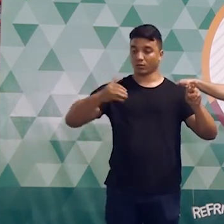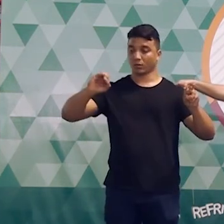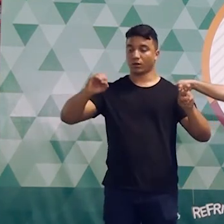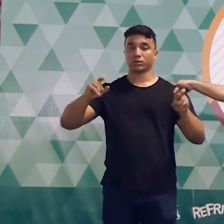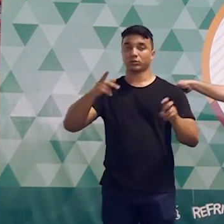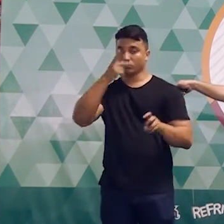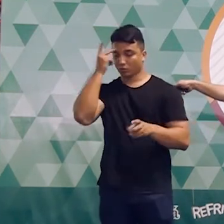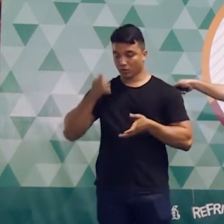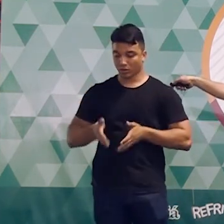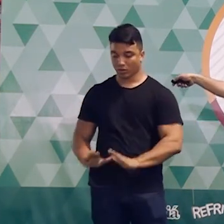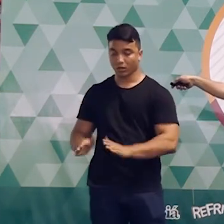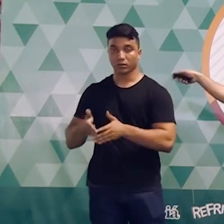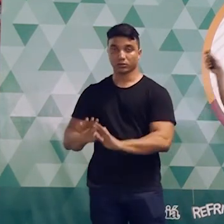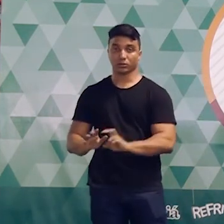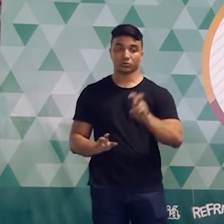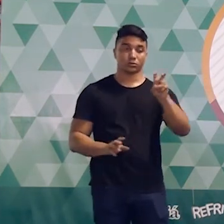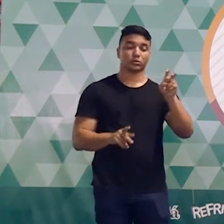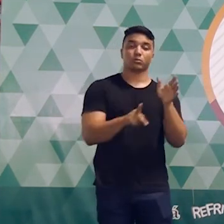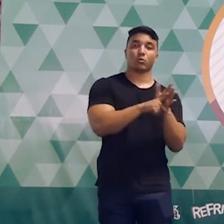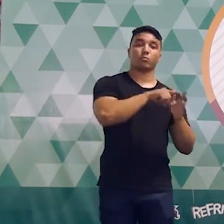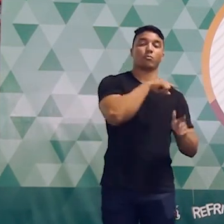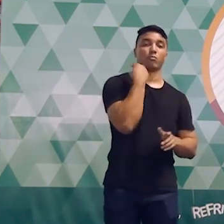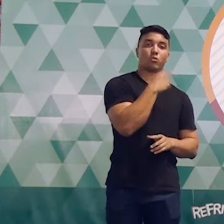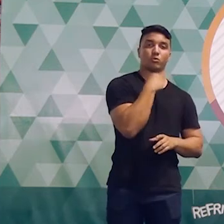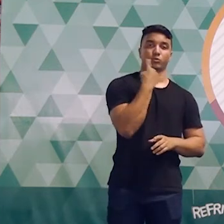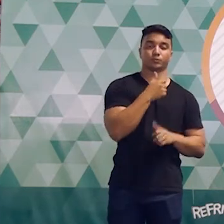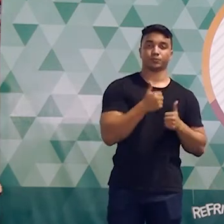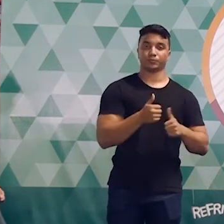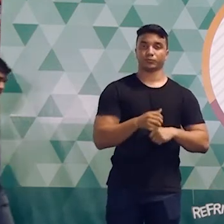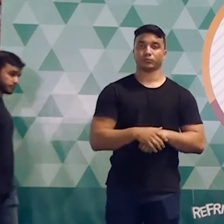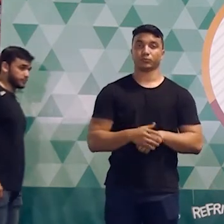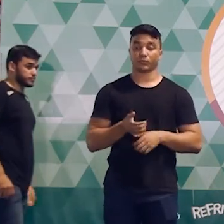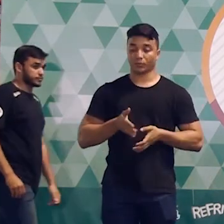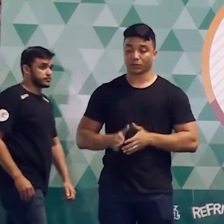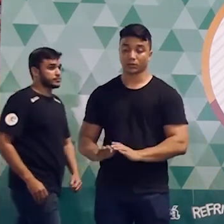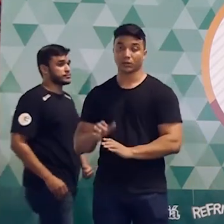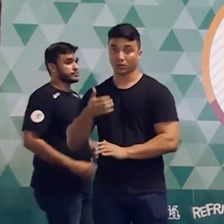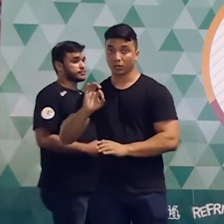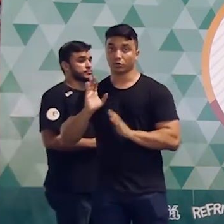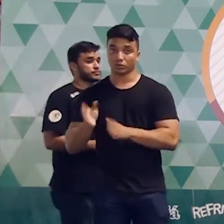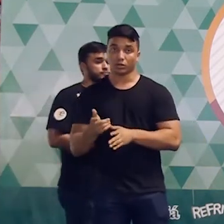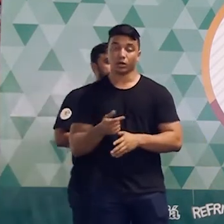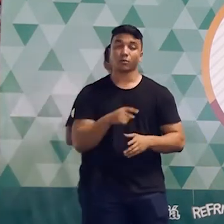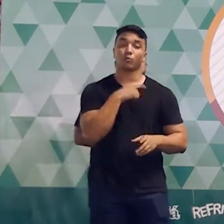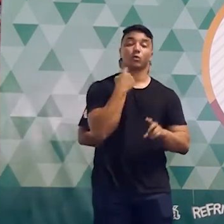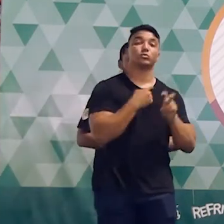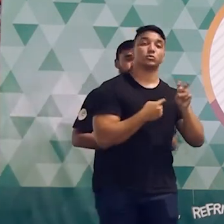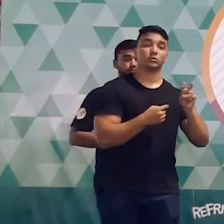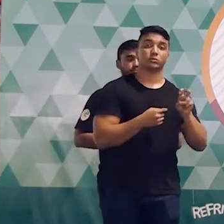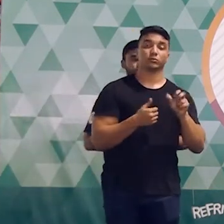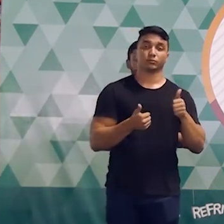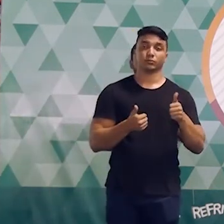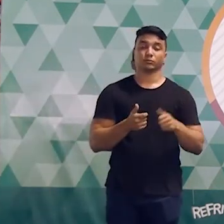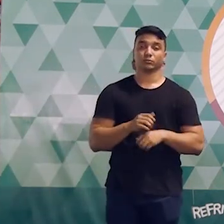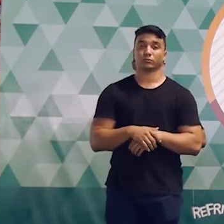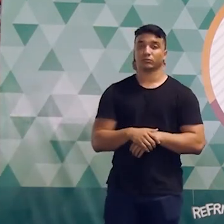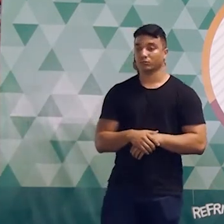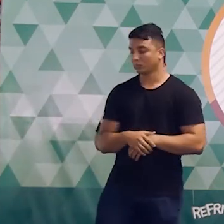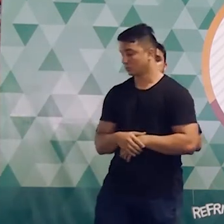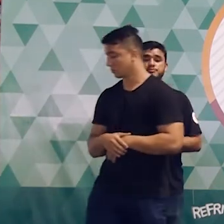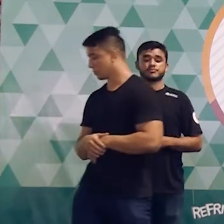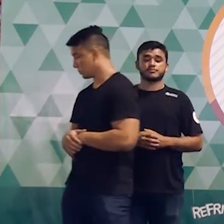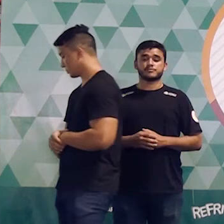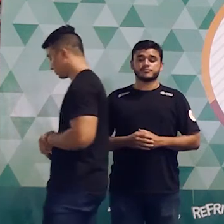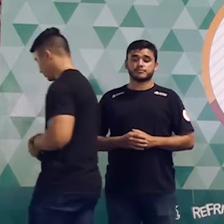é natalidade, o 5 é mortalidade. Nasceram 10, morreram 5.